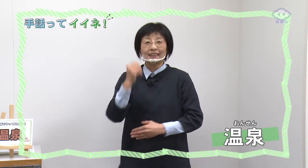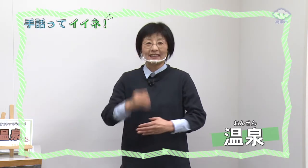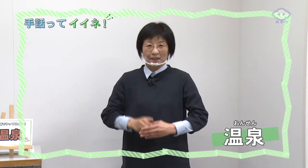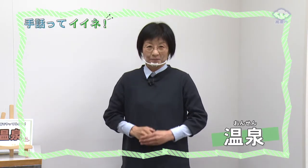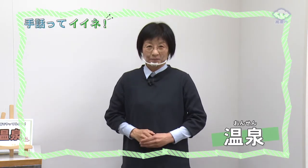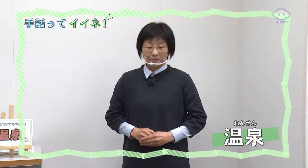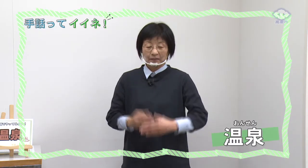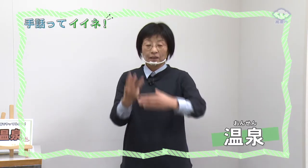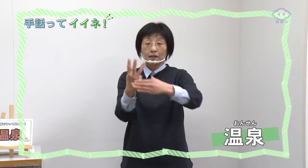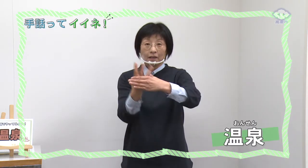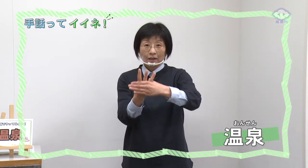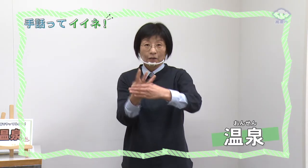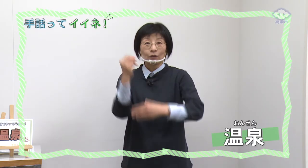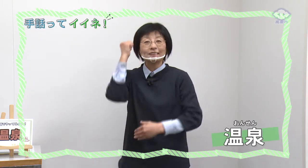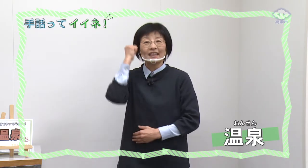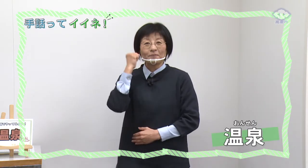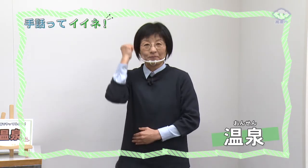て温泉、